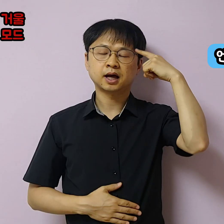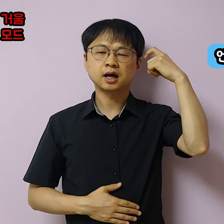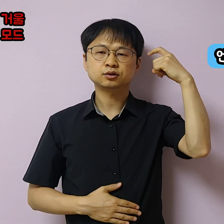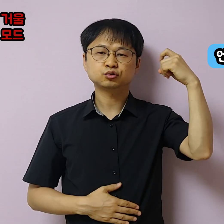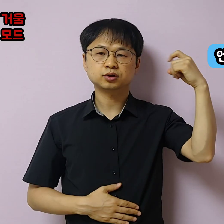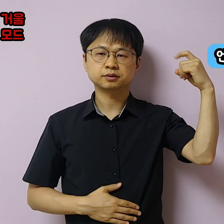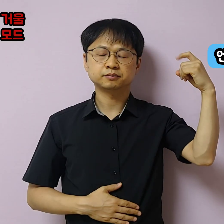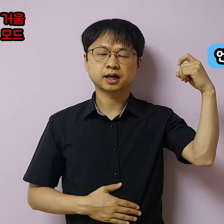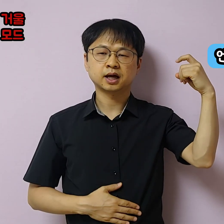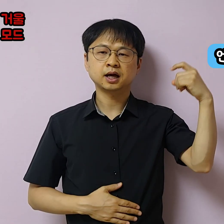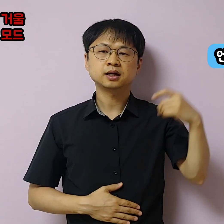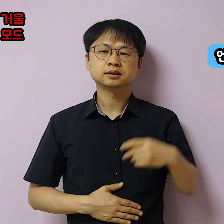됩니다. 추억입니다.